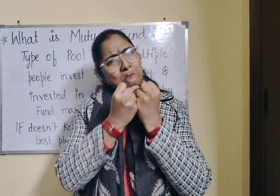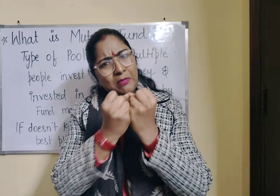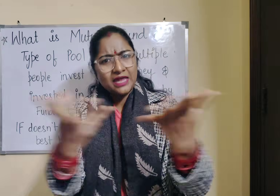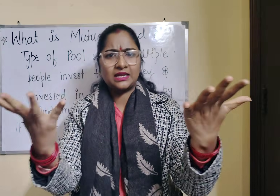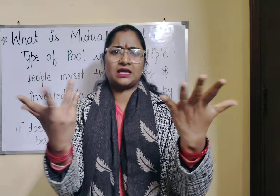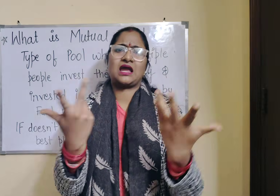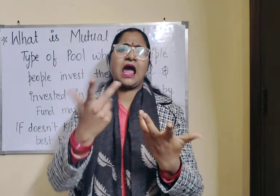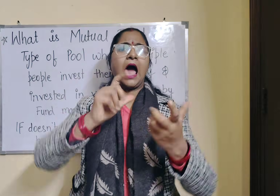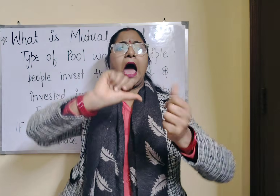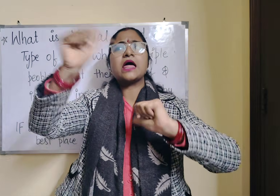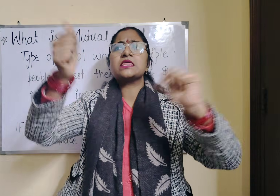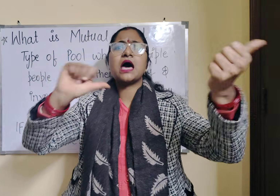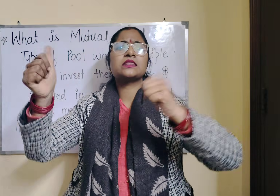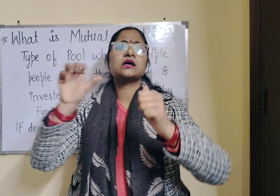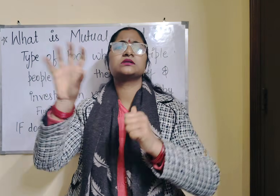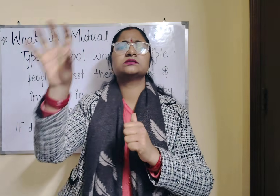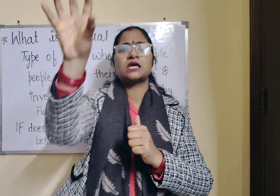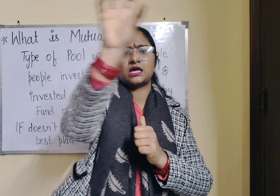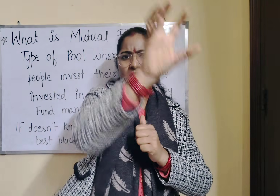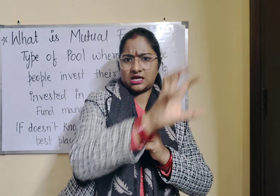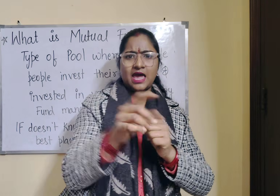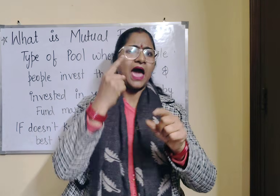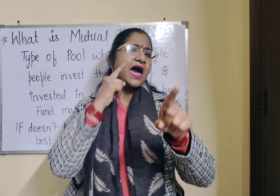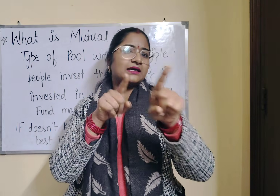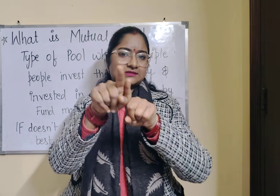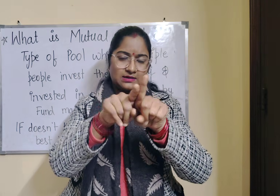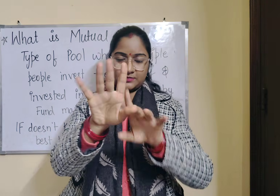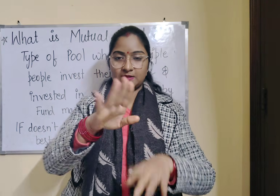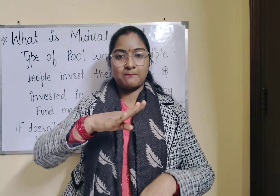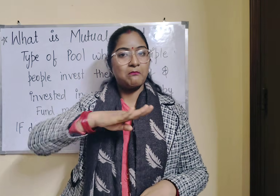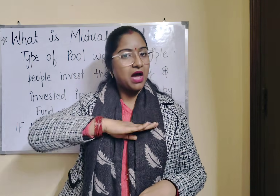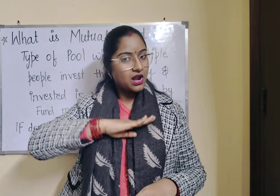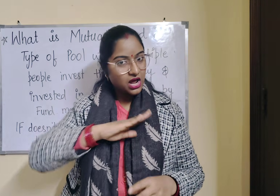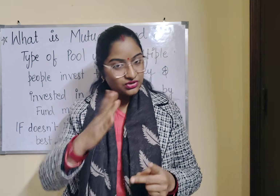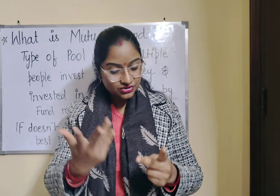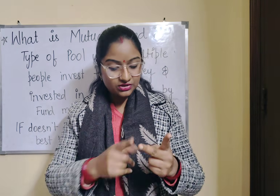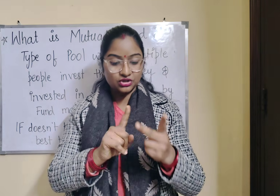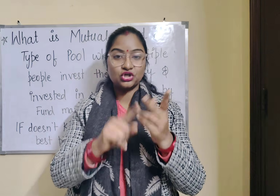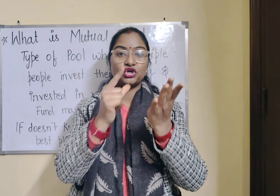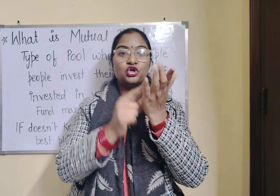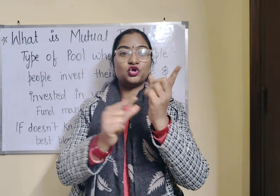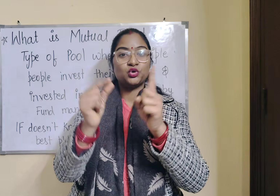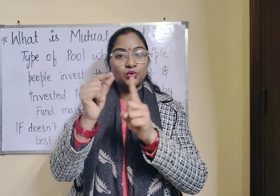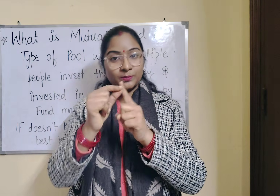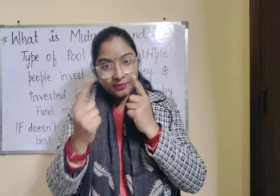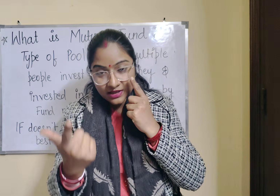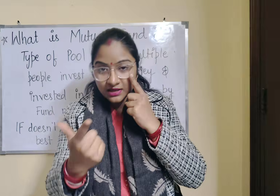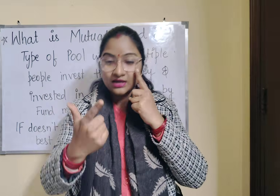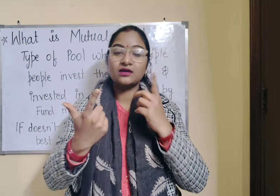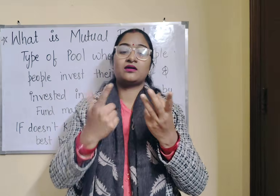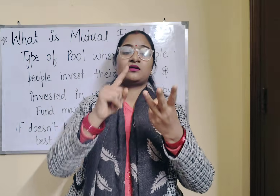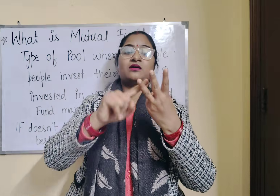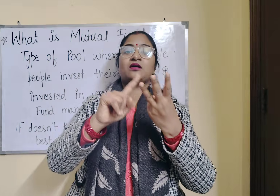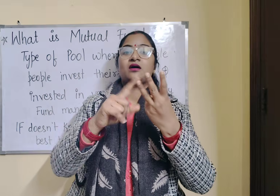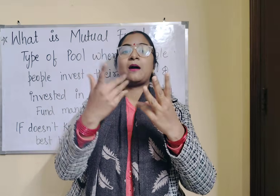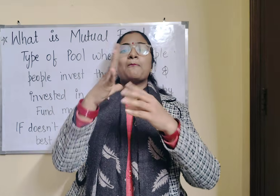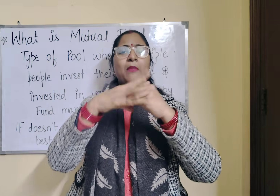जैसे बहुत से लोग हैं, है ना, अलग अलग स्टेट से हैं। एग्जाम्पल के तौर पे बताऊं, जैसे महाराष्ट्र से हो गए, यूपी से हो गए, है